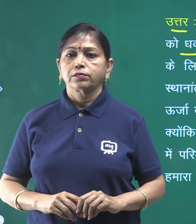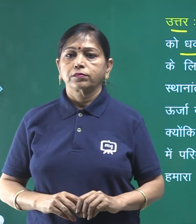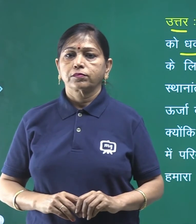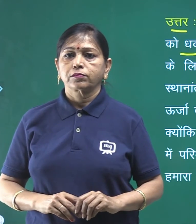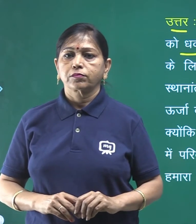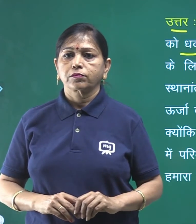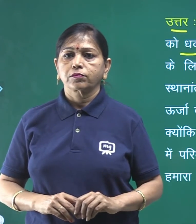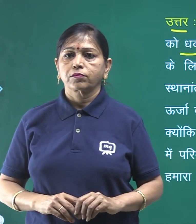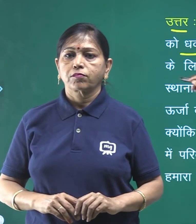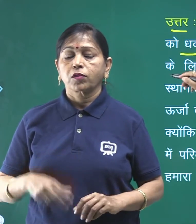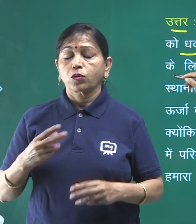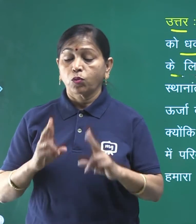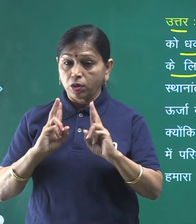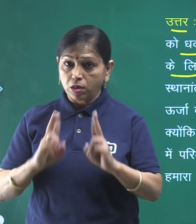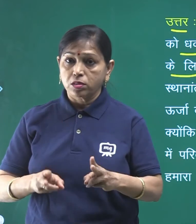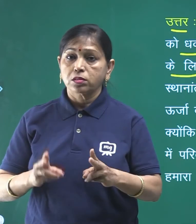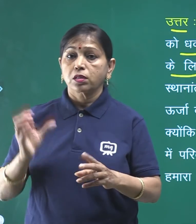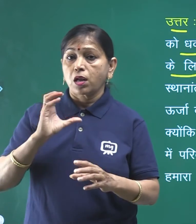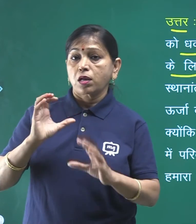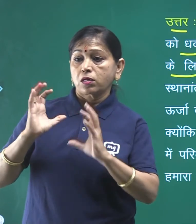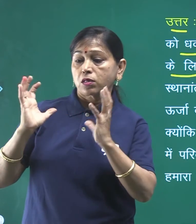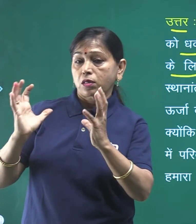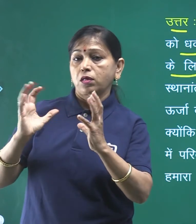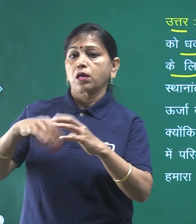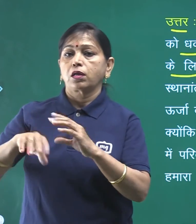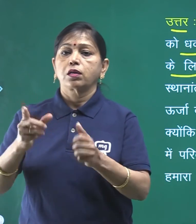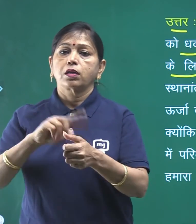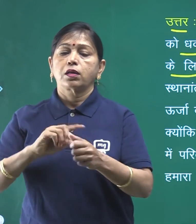तो स्थिर चट्टान के लिए